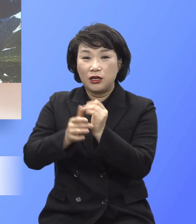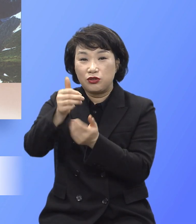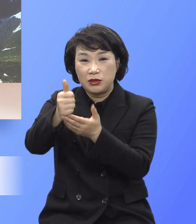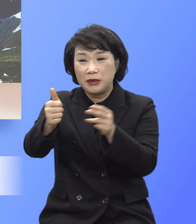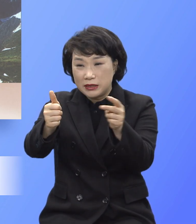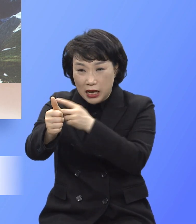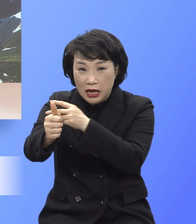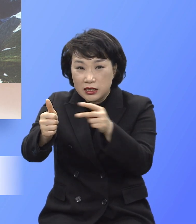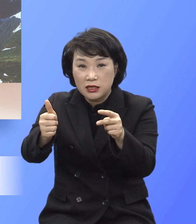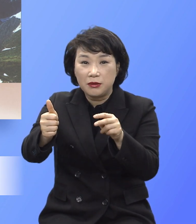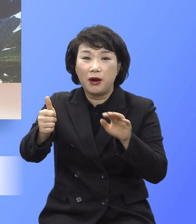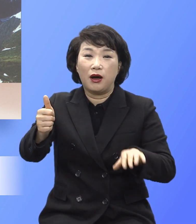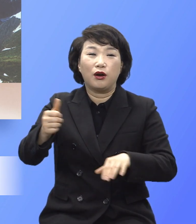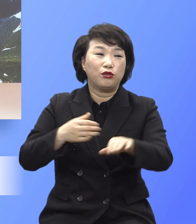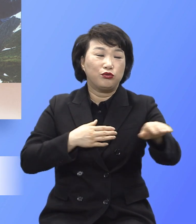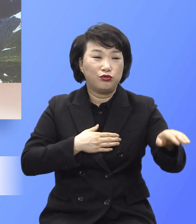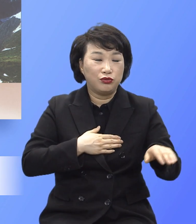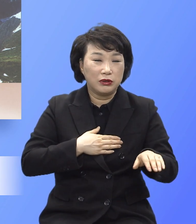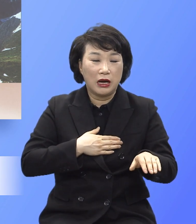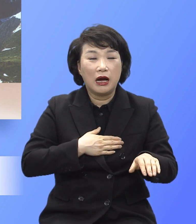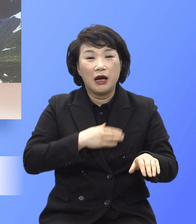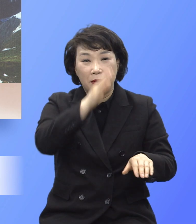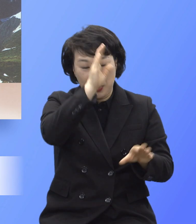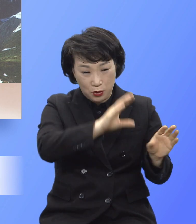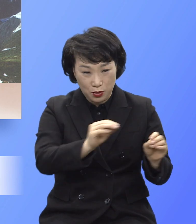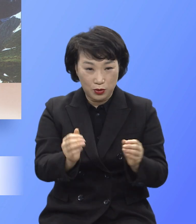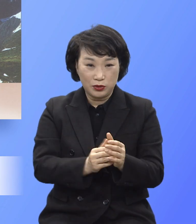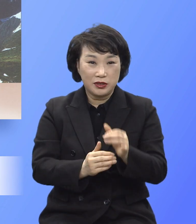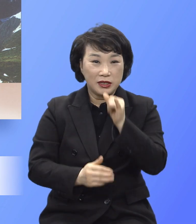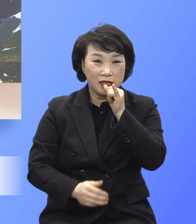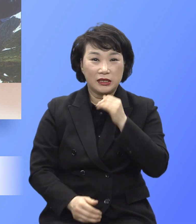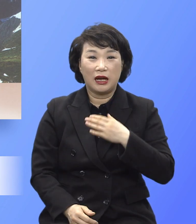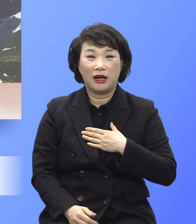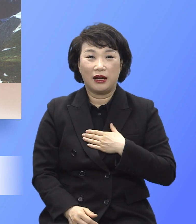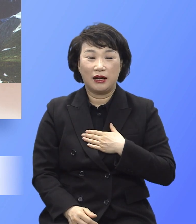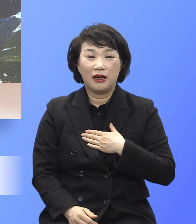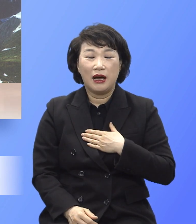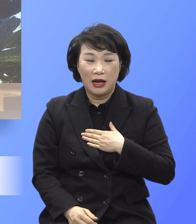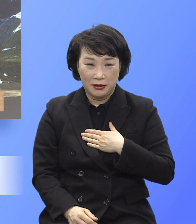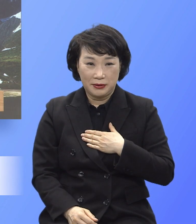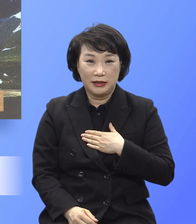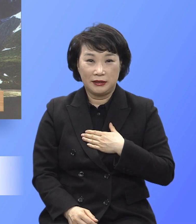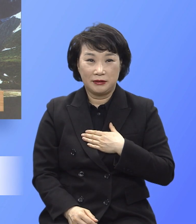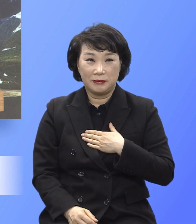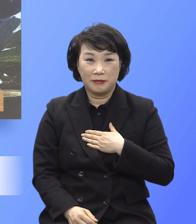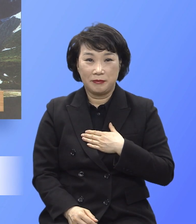그가 채찍에 맞음으로 너희는 나음을 얻었나니